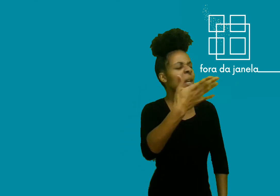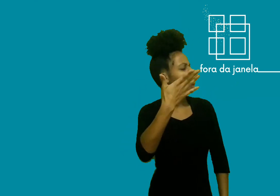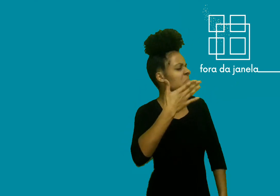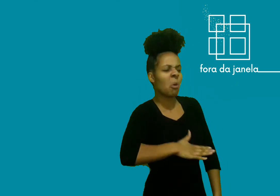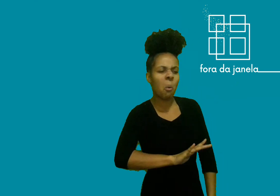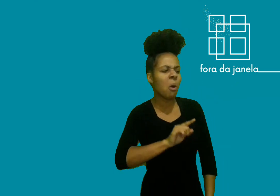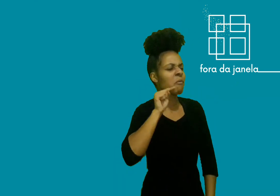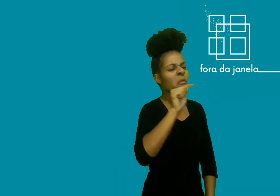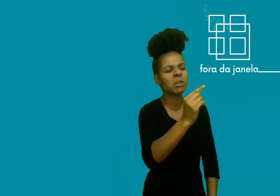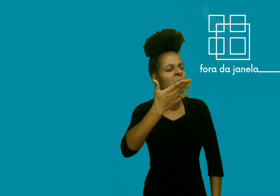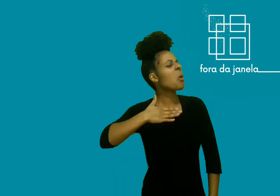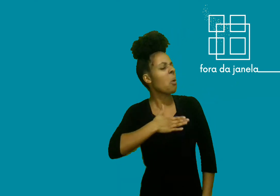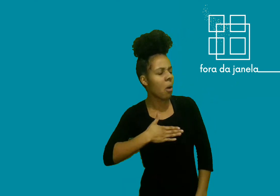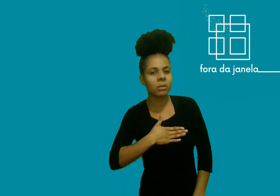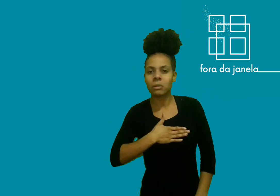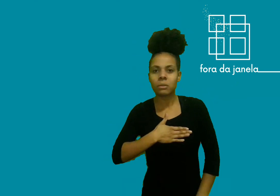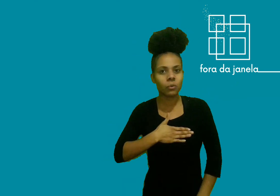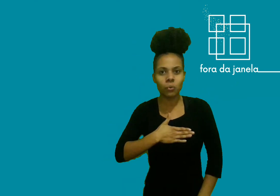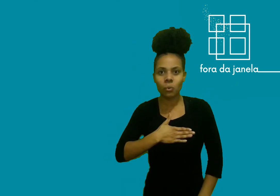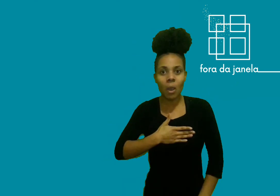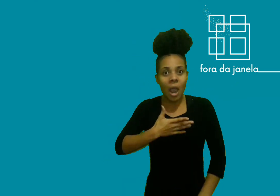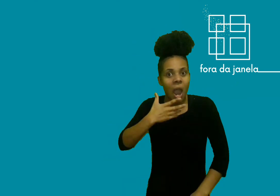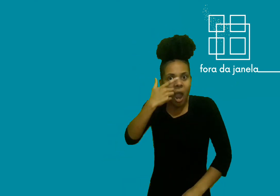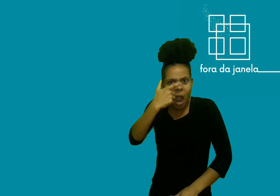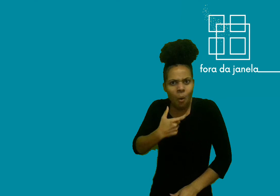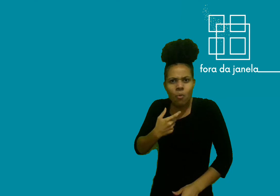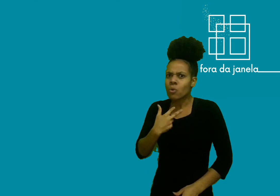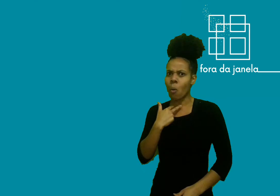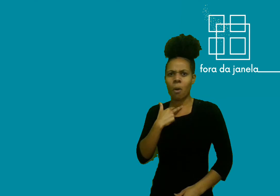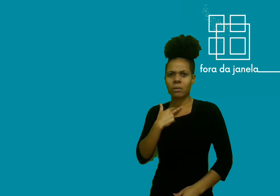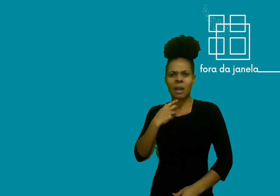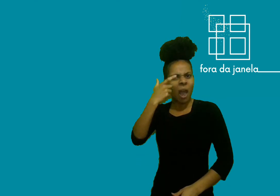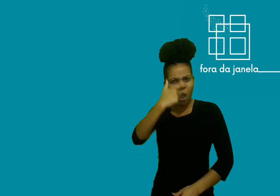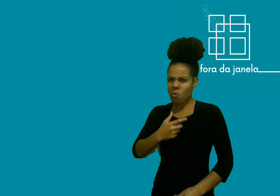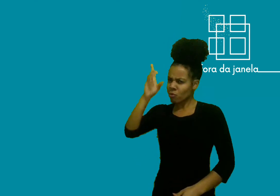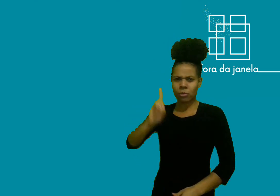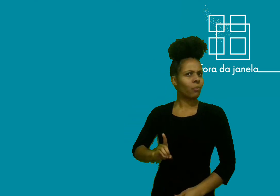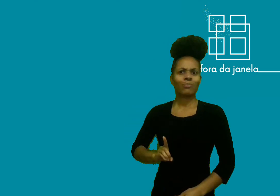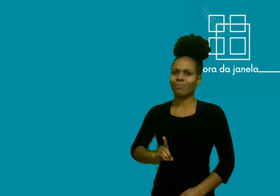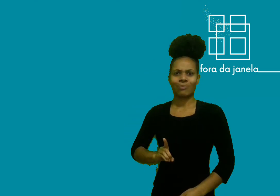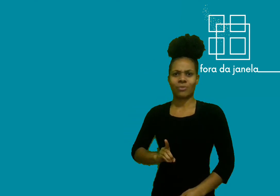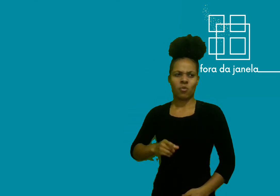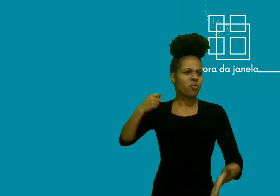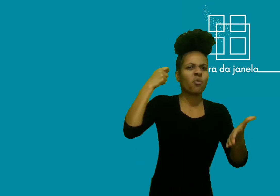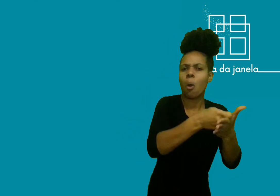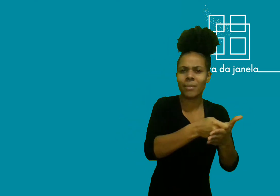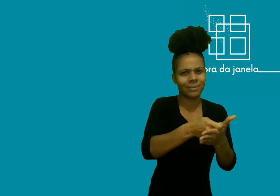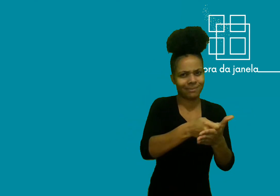nessa questão, que eu não tenho direito, de só porque eu tenho uma mente condicionada por alguns conceitos,